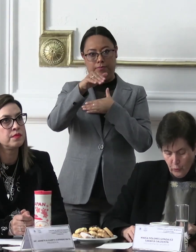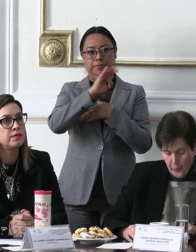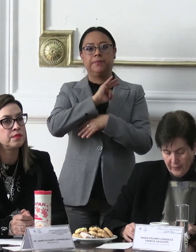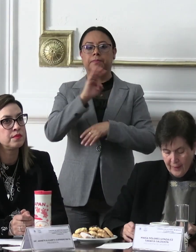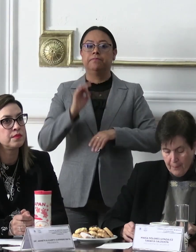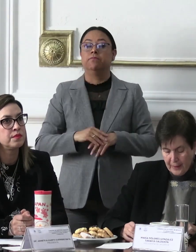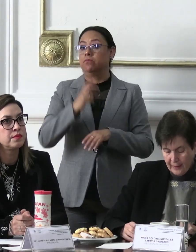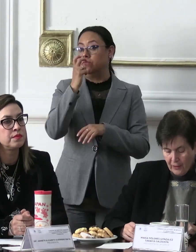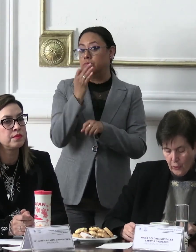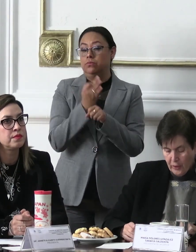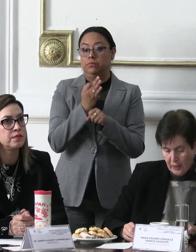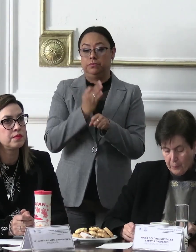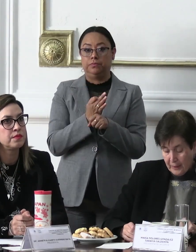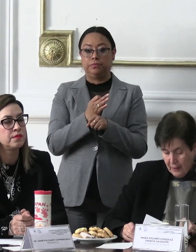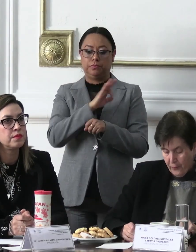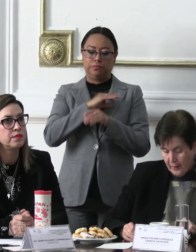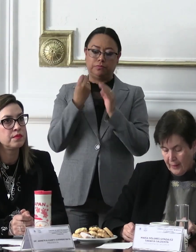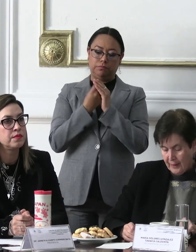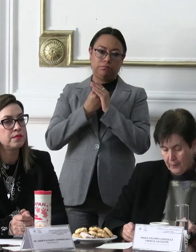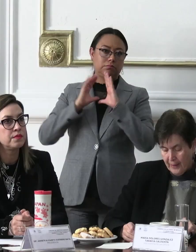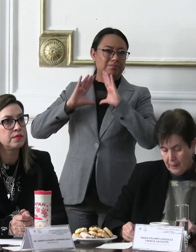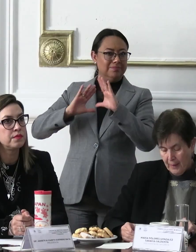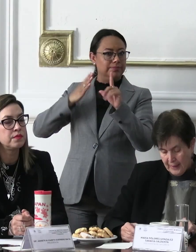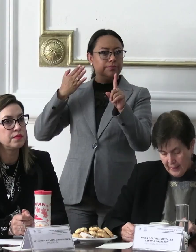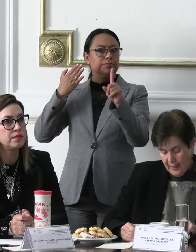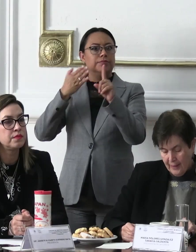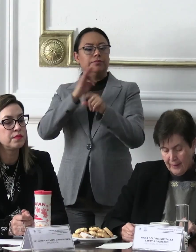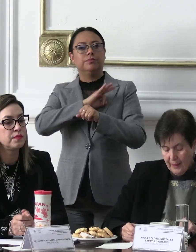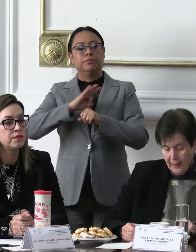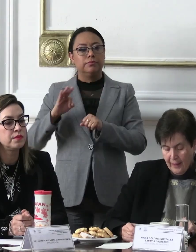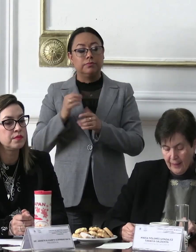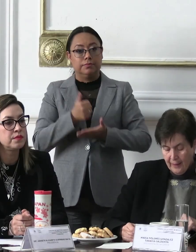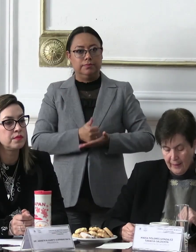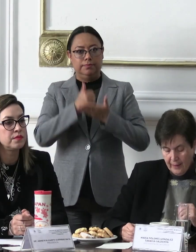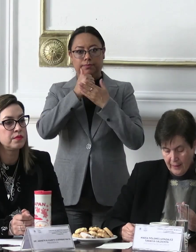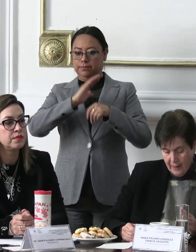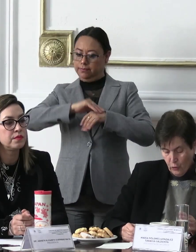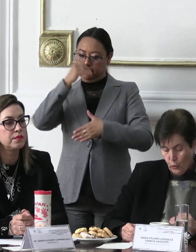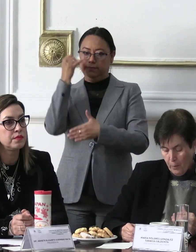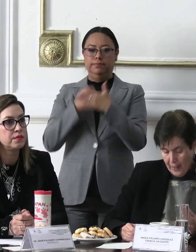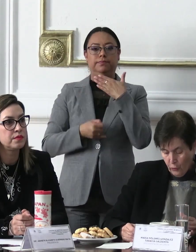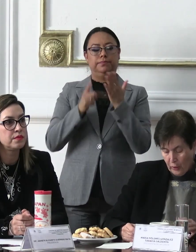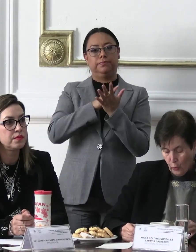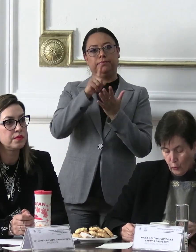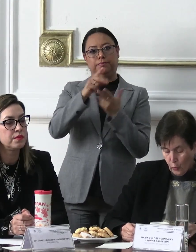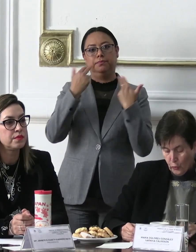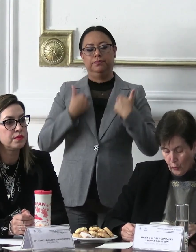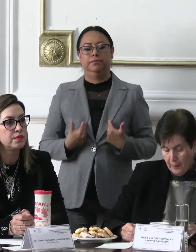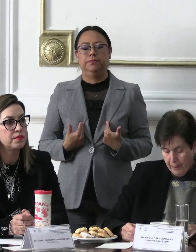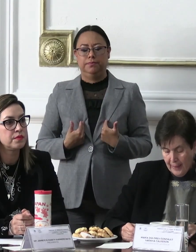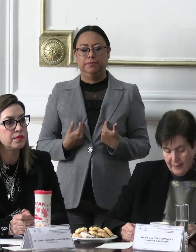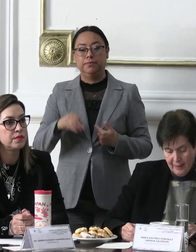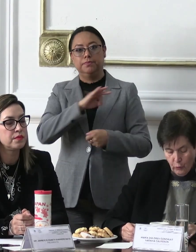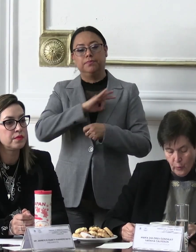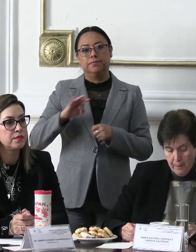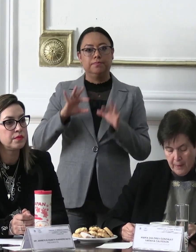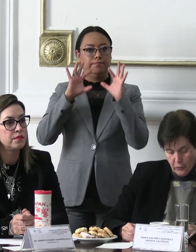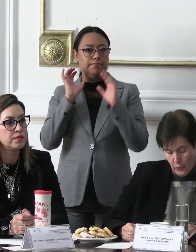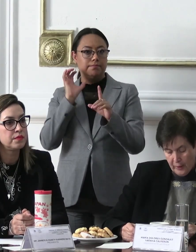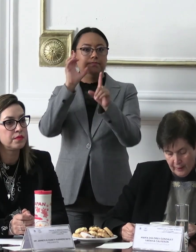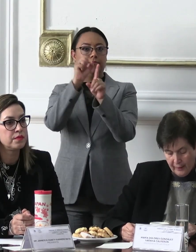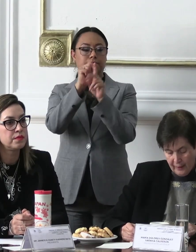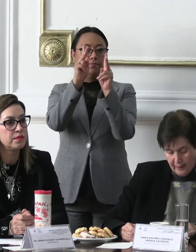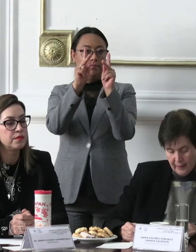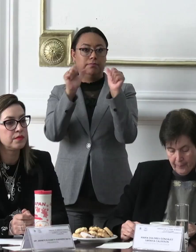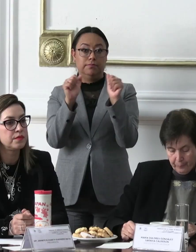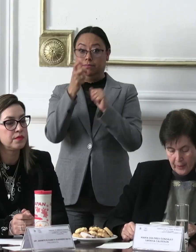ello, presupuestar capacitaciones específicas que vayan más allá en derechos humanos y construcción de paz es una